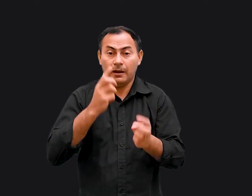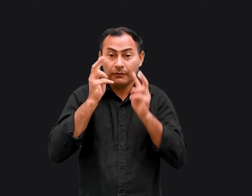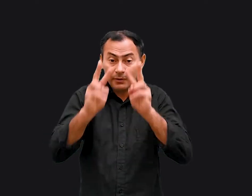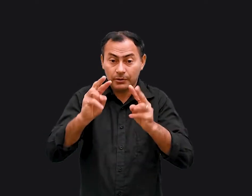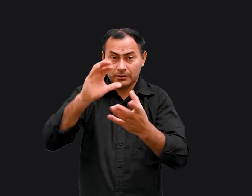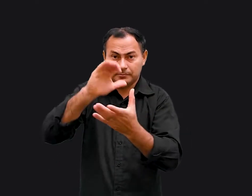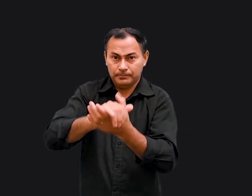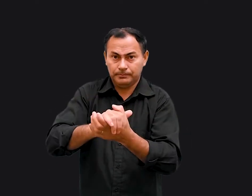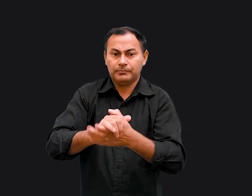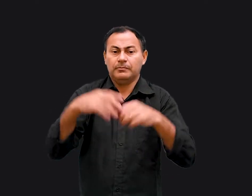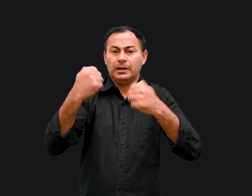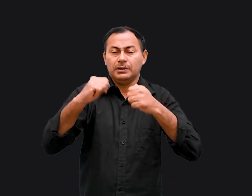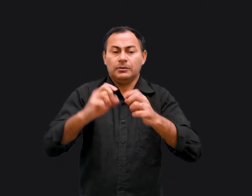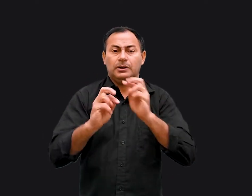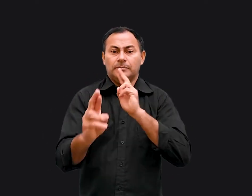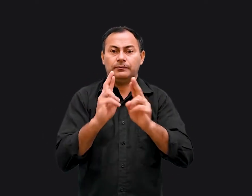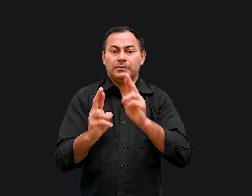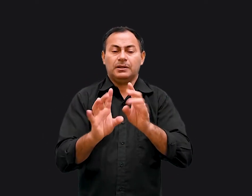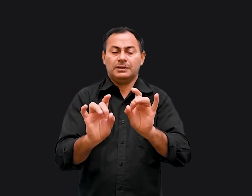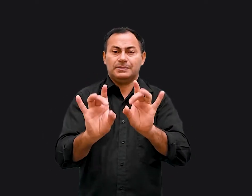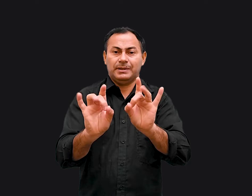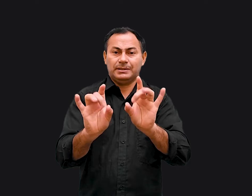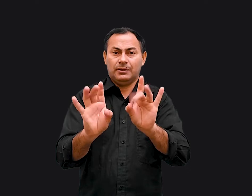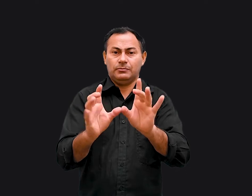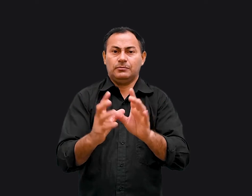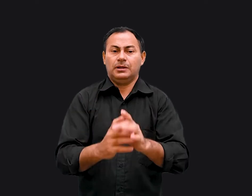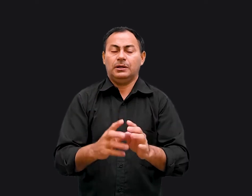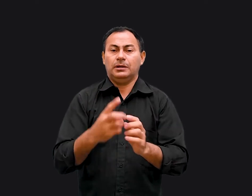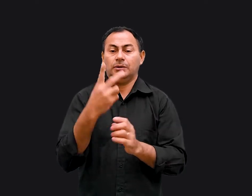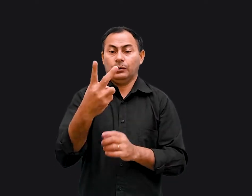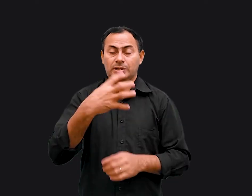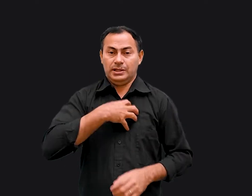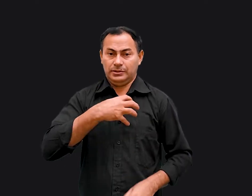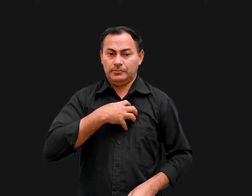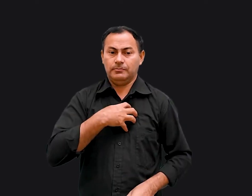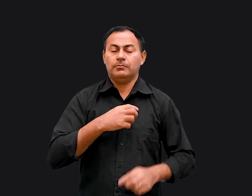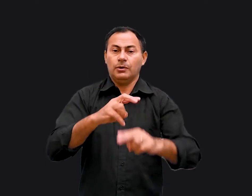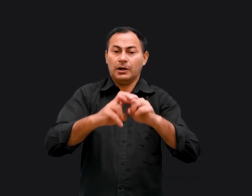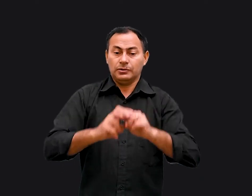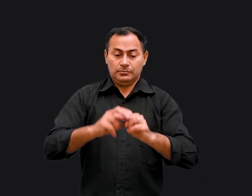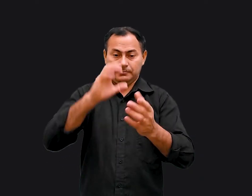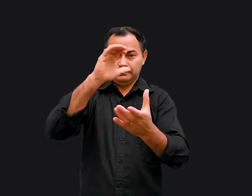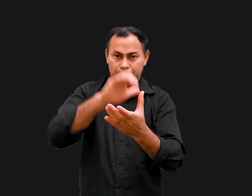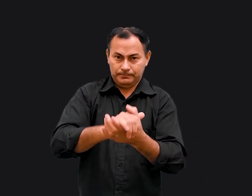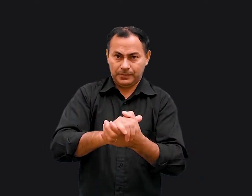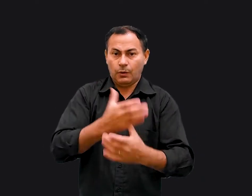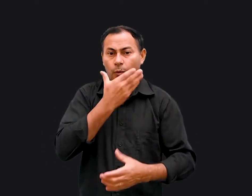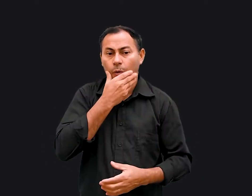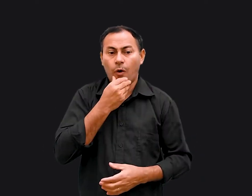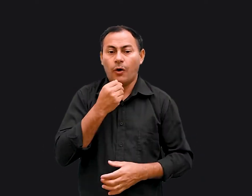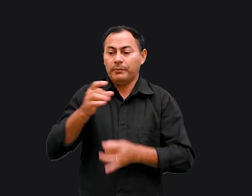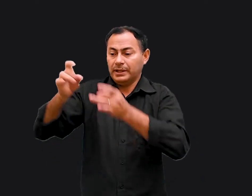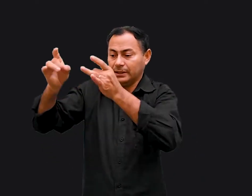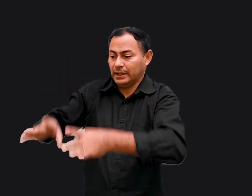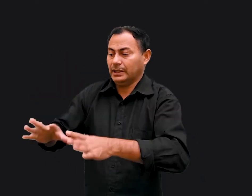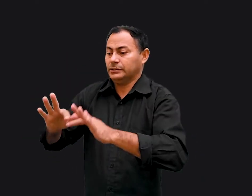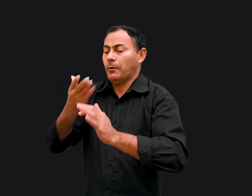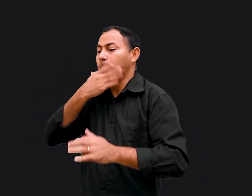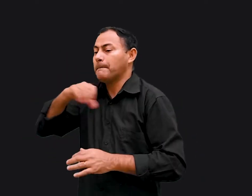casamento deve ser uma relação exclusiva em dois sentidos. Por causa do casamento, o homem deixa seu pai e sua mãe.